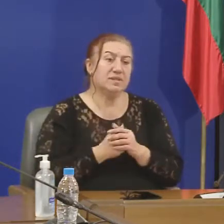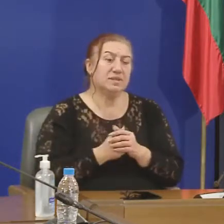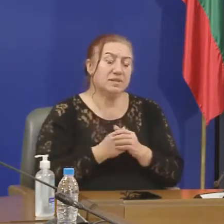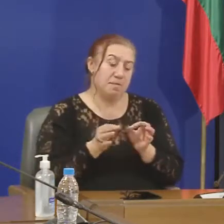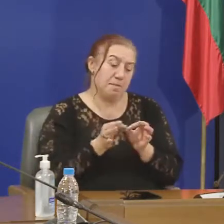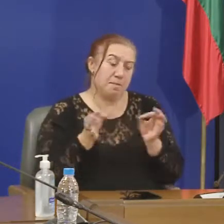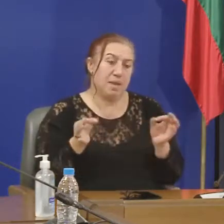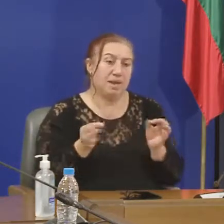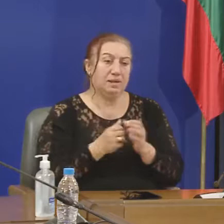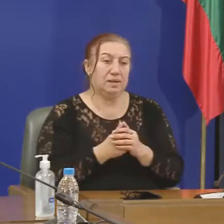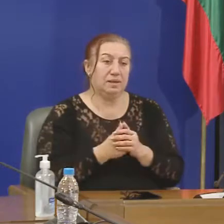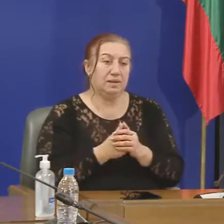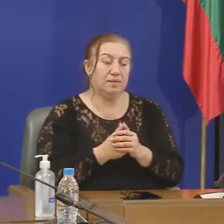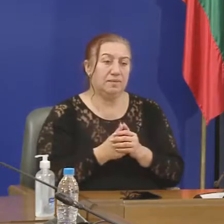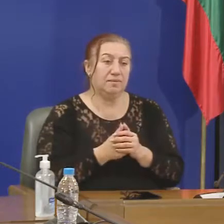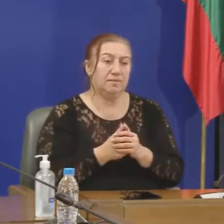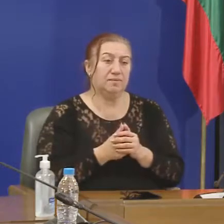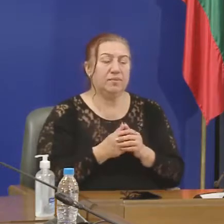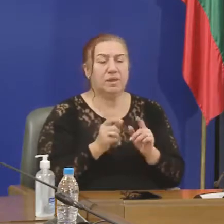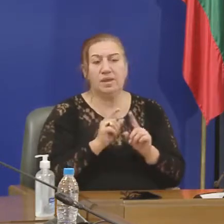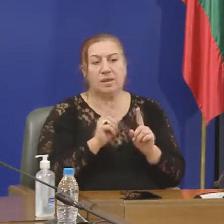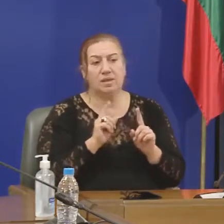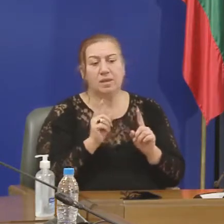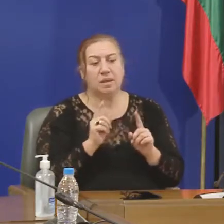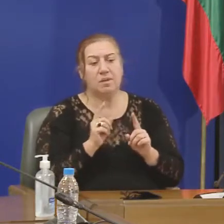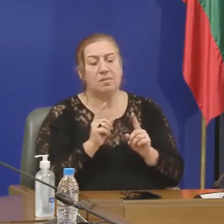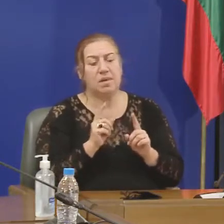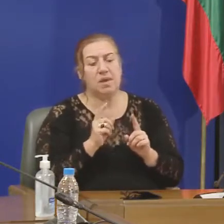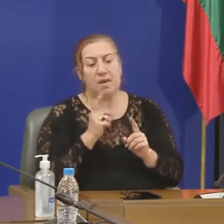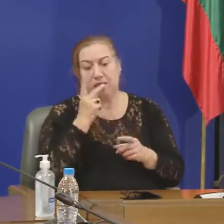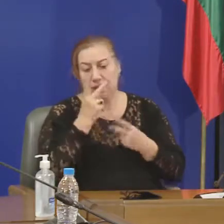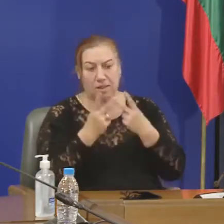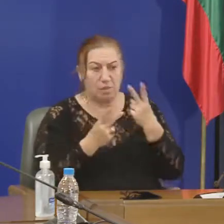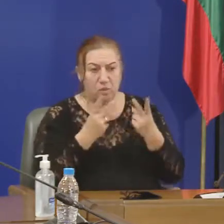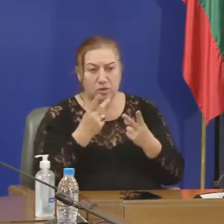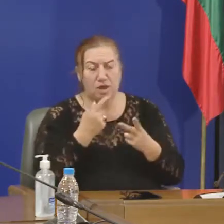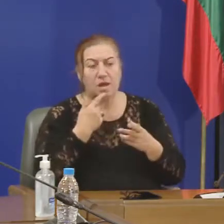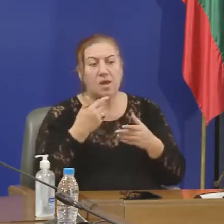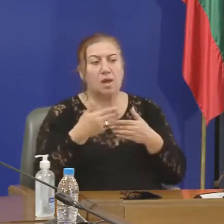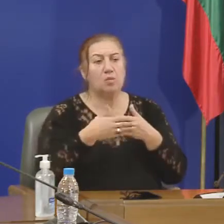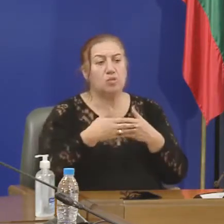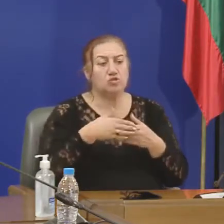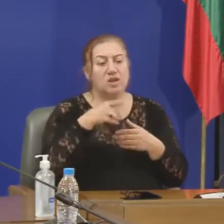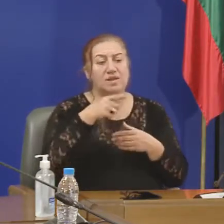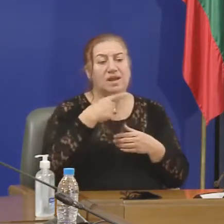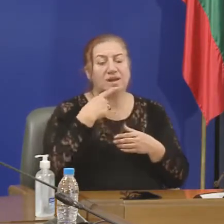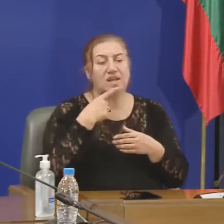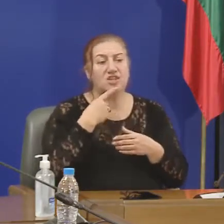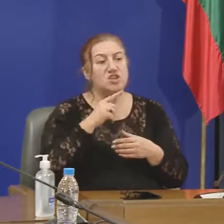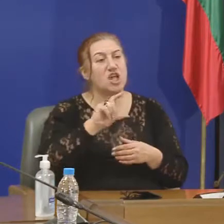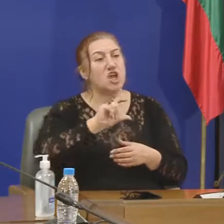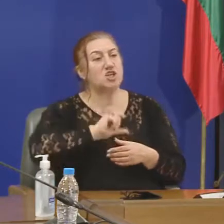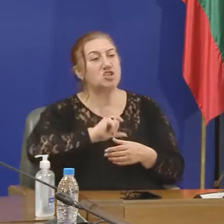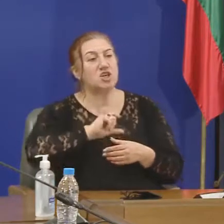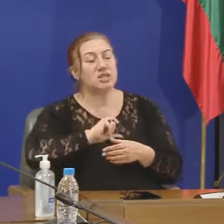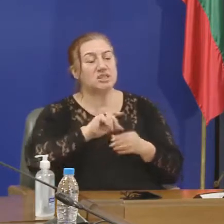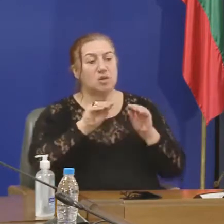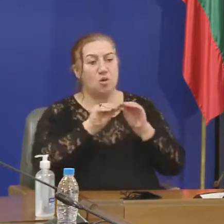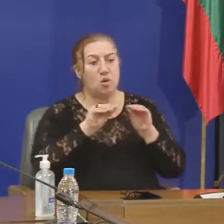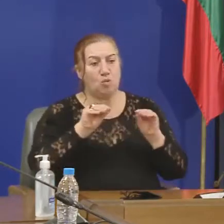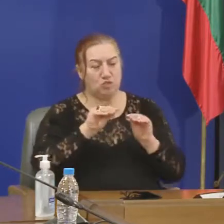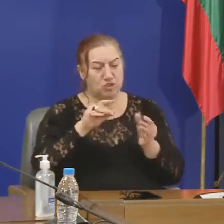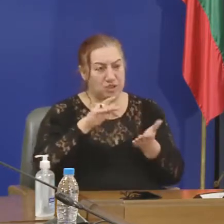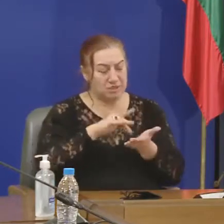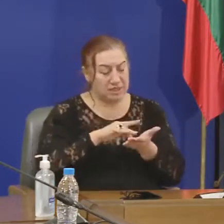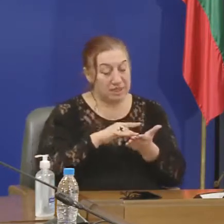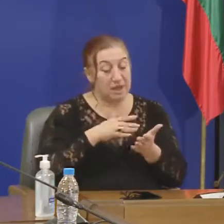се спазват мерките. Нямаме контрол и наблюдение по отношение на така наречените частни обучителни центрове. Имаме по отношение